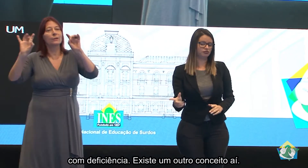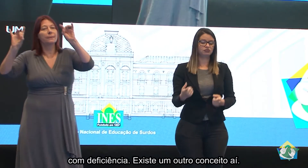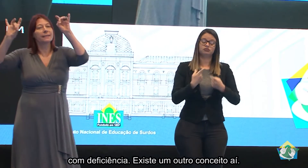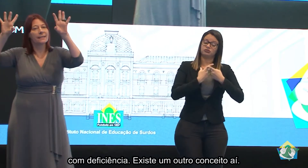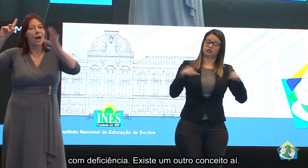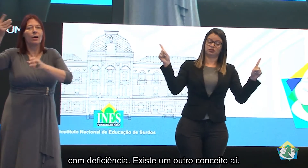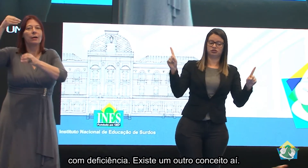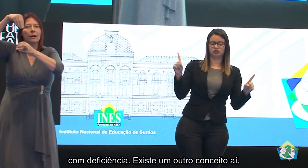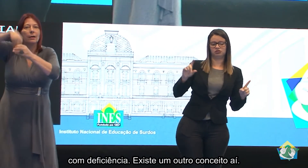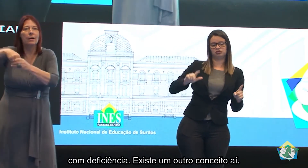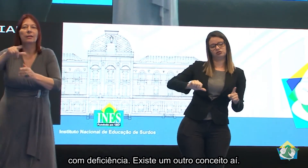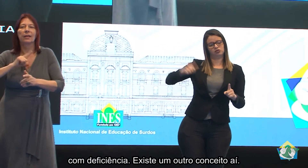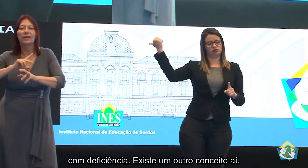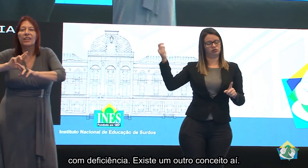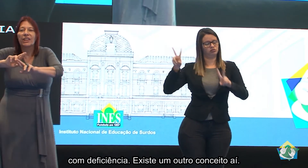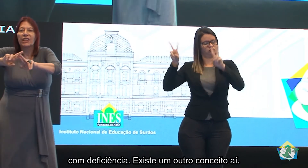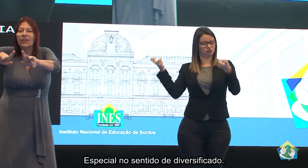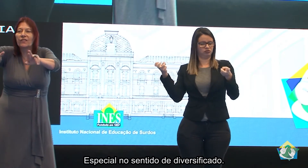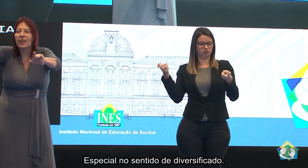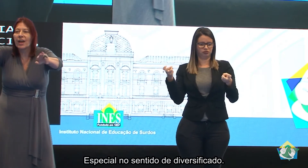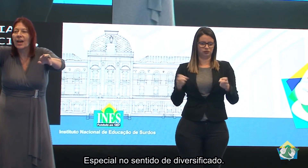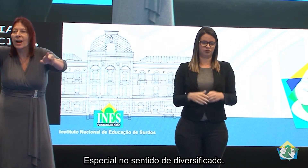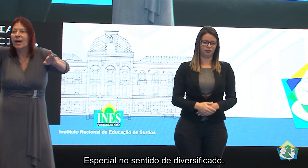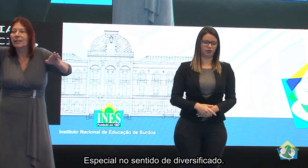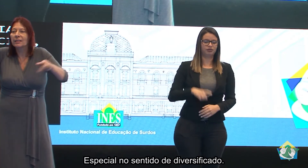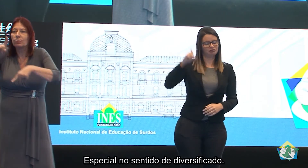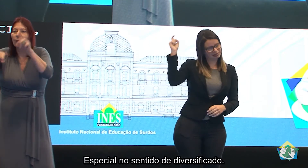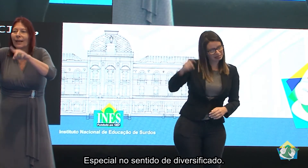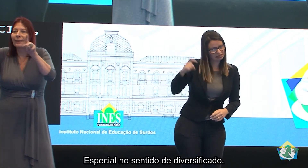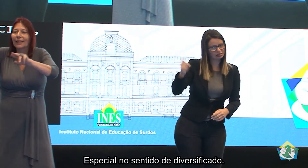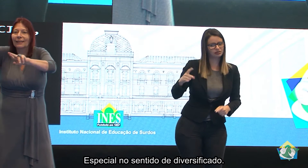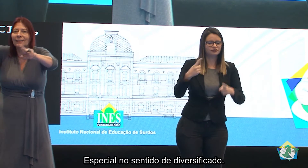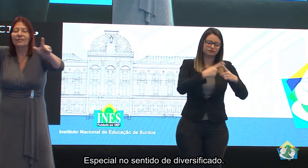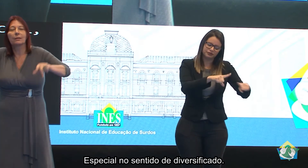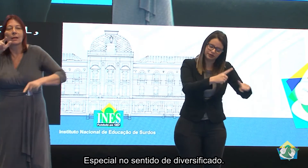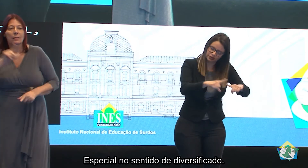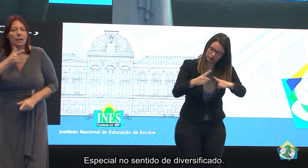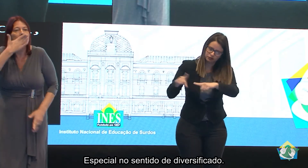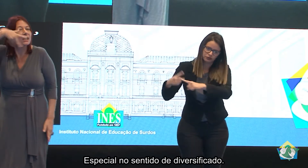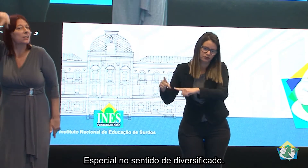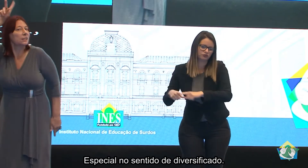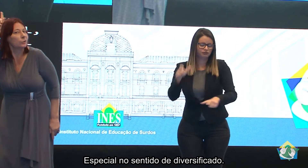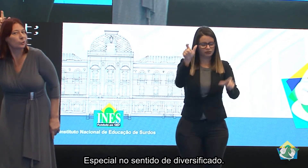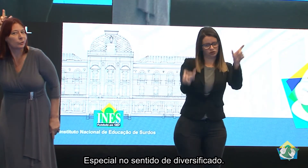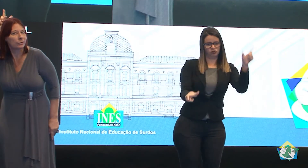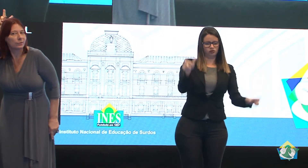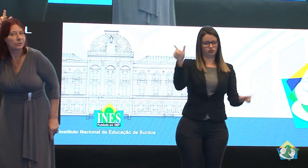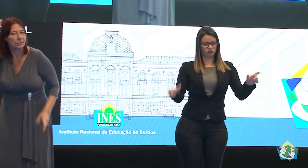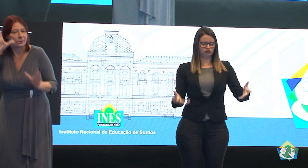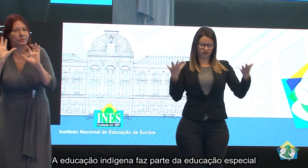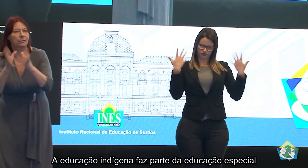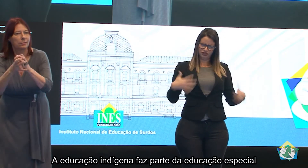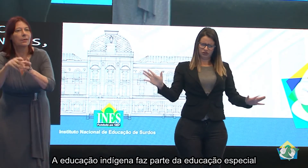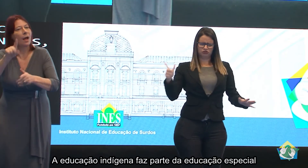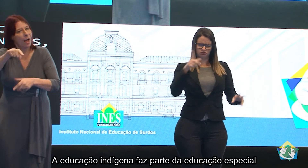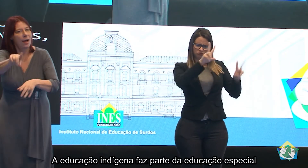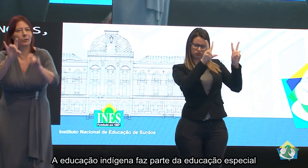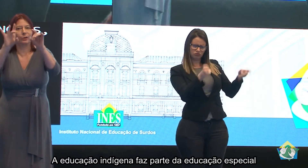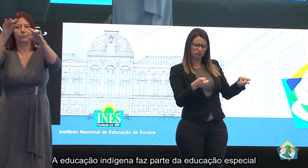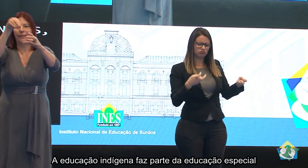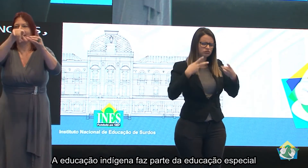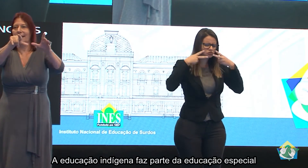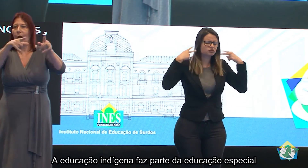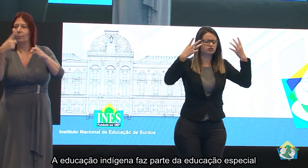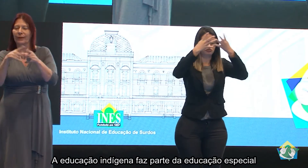deficiência. Existe um outro conceito aí, especial no sentido de diversificado.